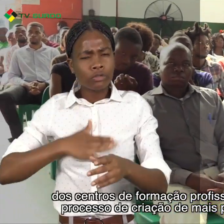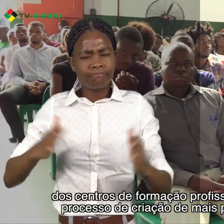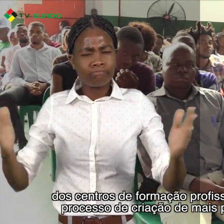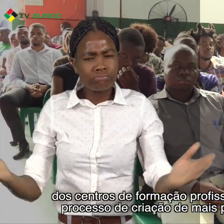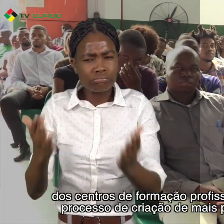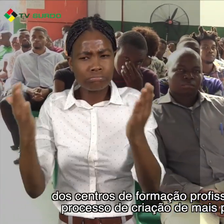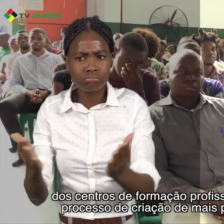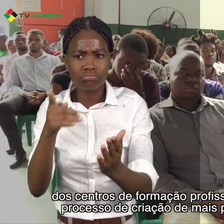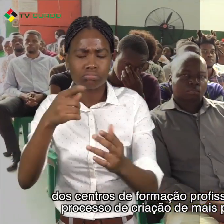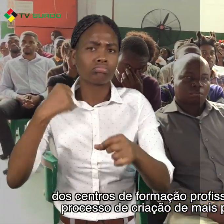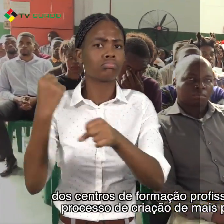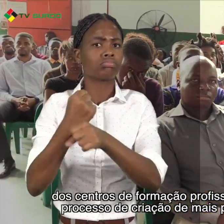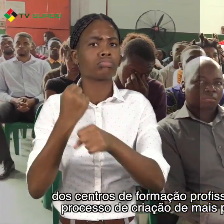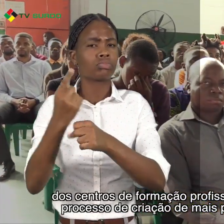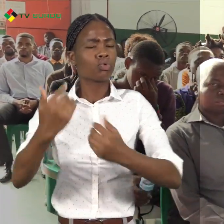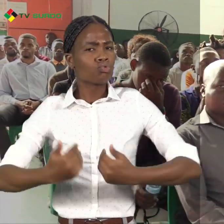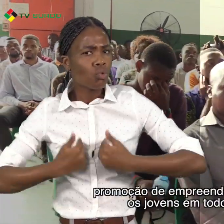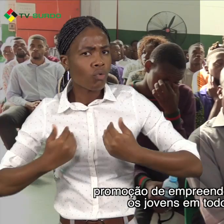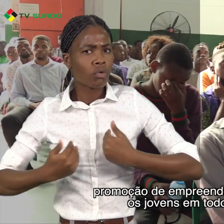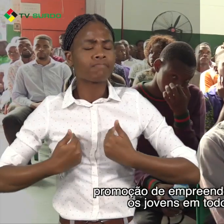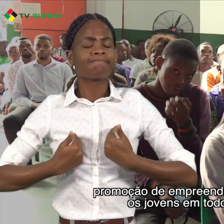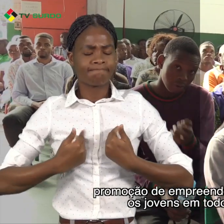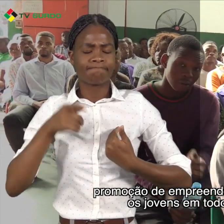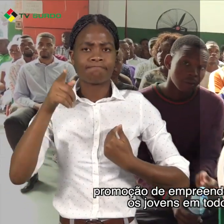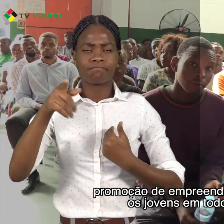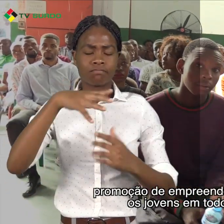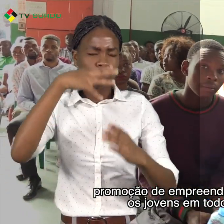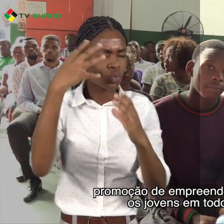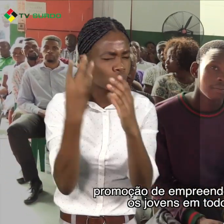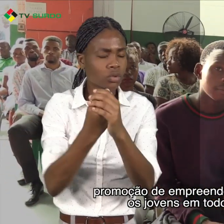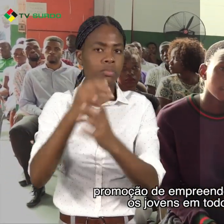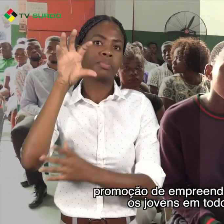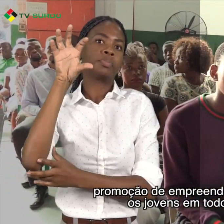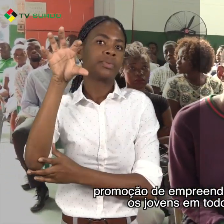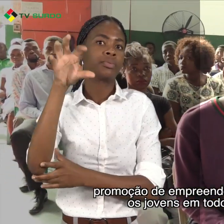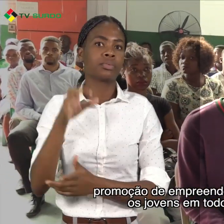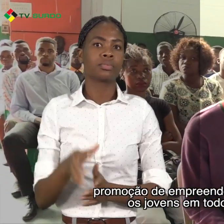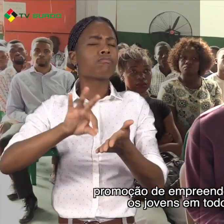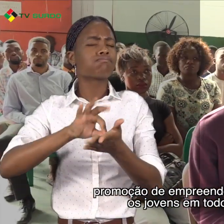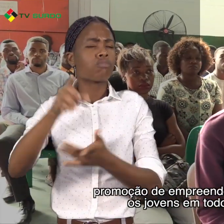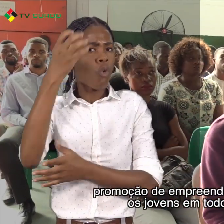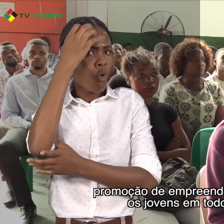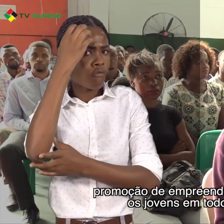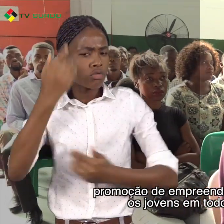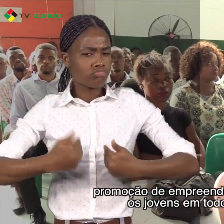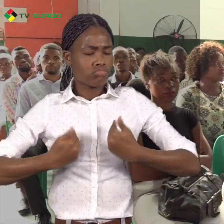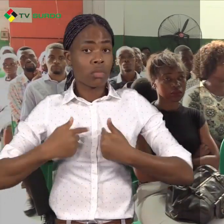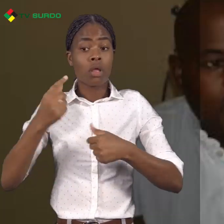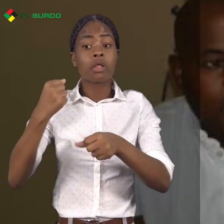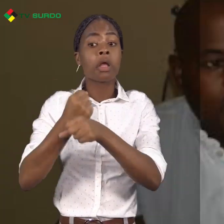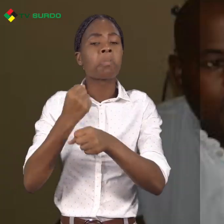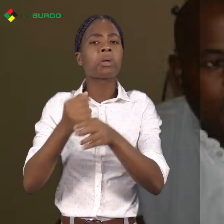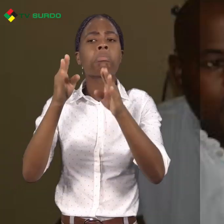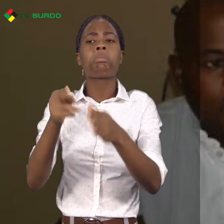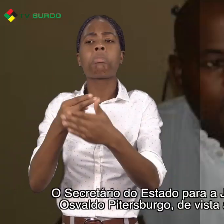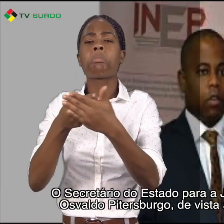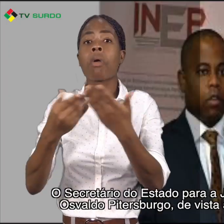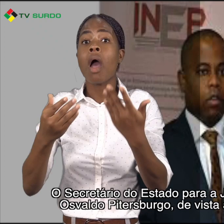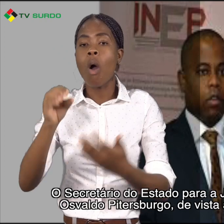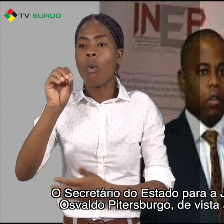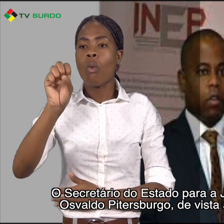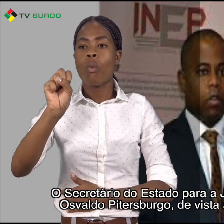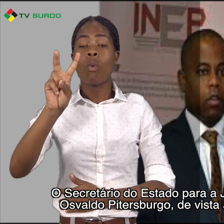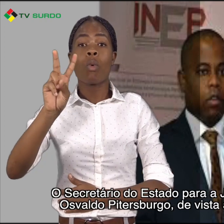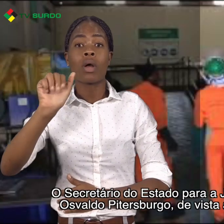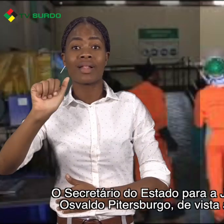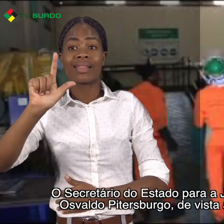processo de criação de mais postos de trabalho e promoção de empreendedorismo para jovens em todo o país. O